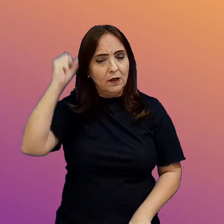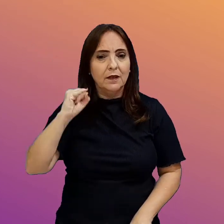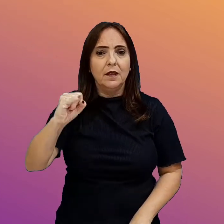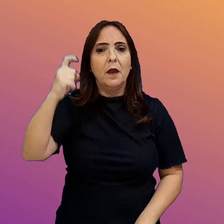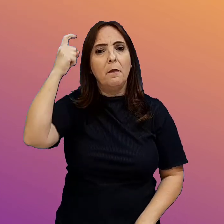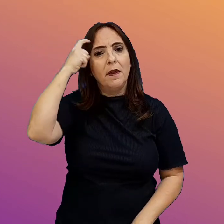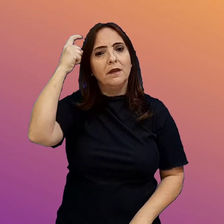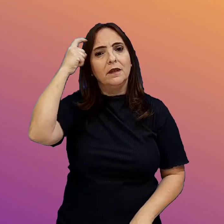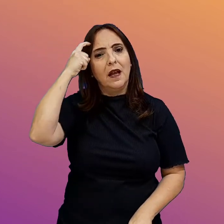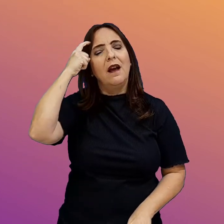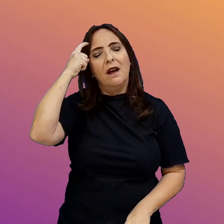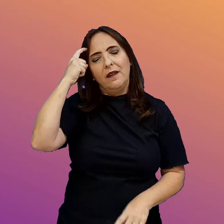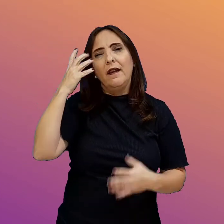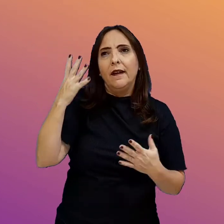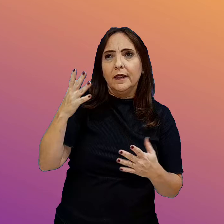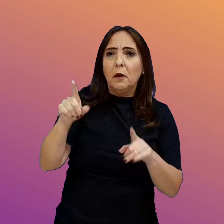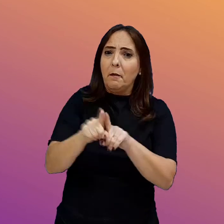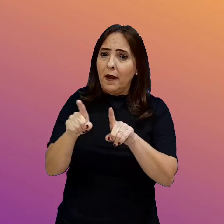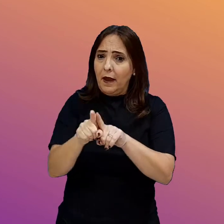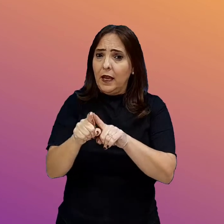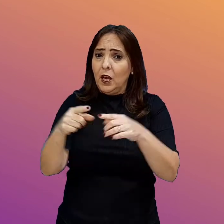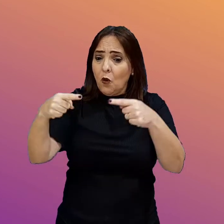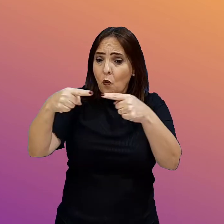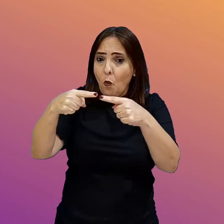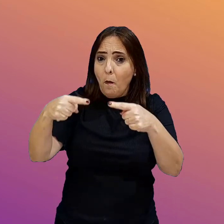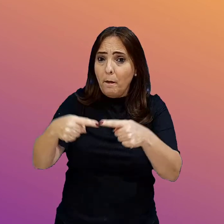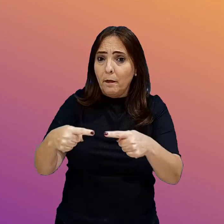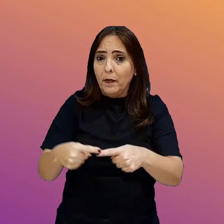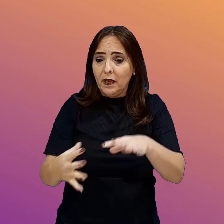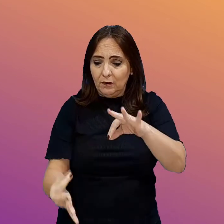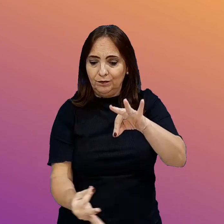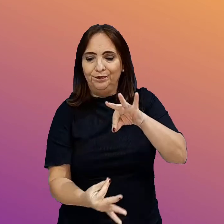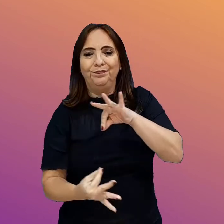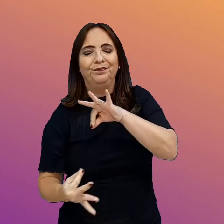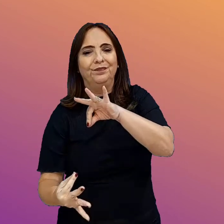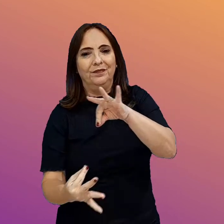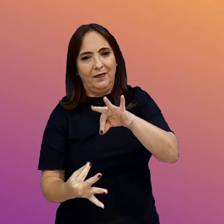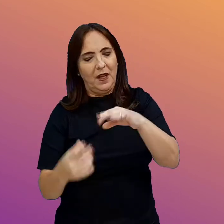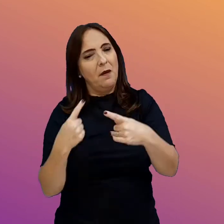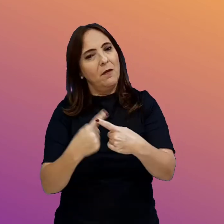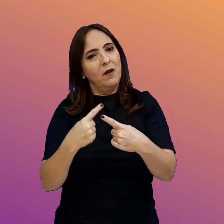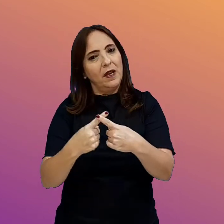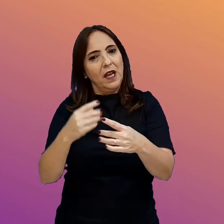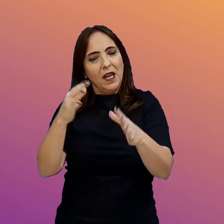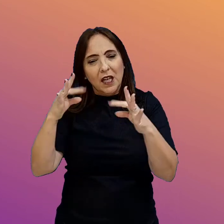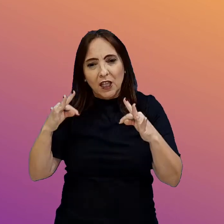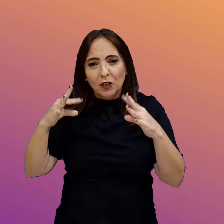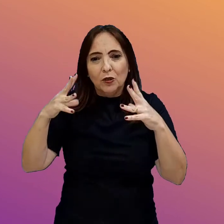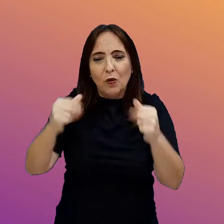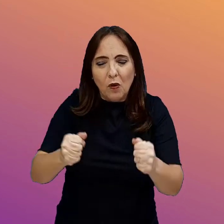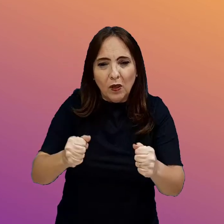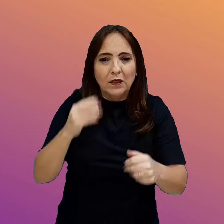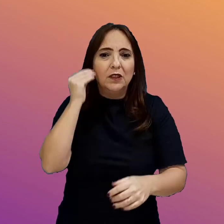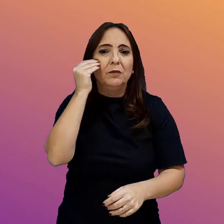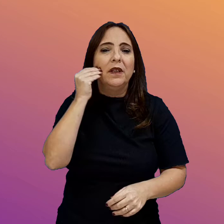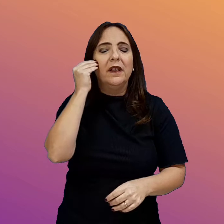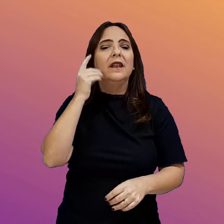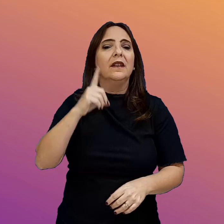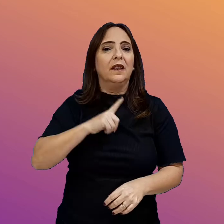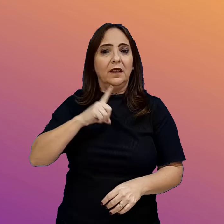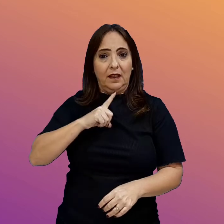que tudo é espiritual e que todas as experiências que a gente tem com o pai partem ali também